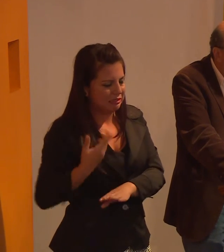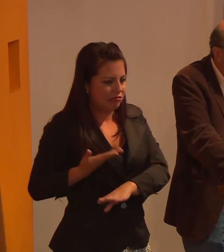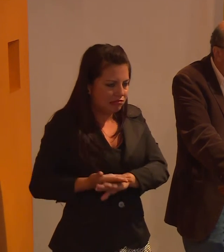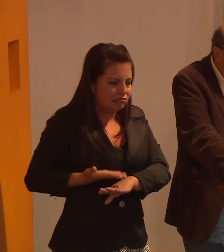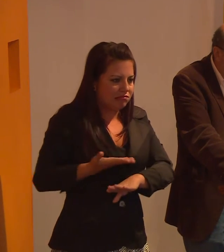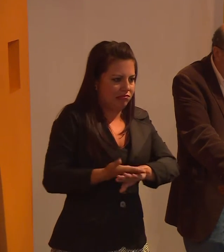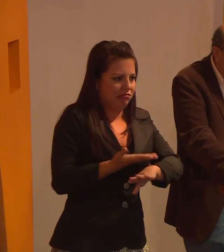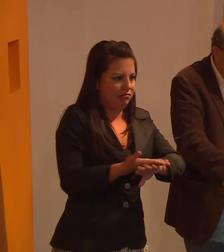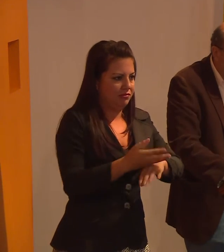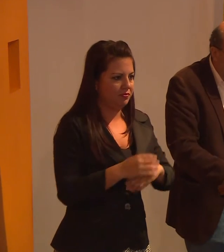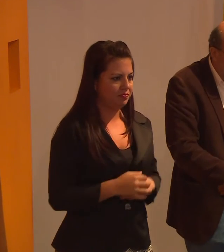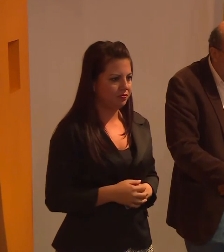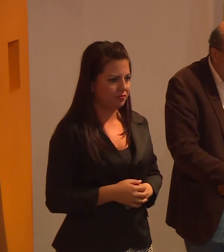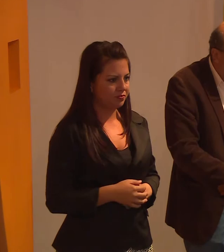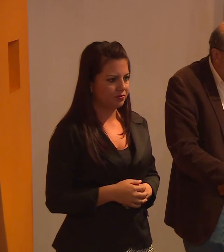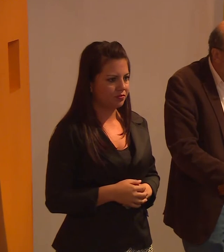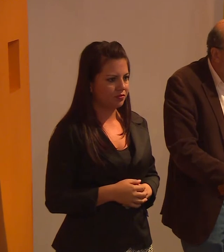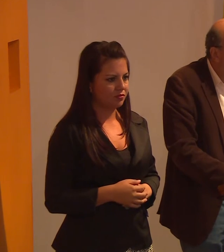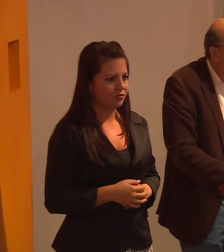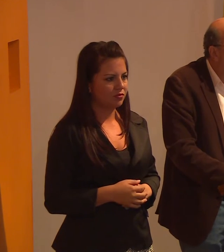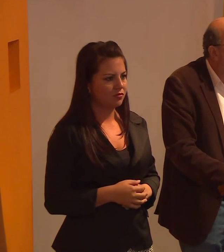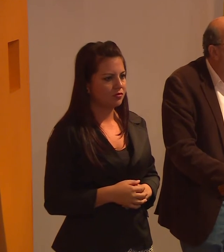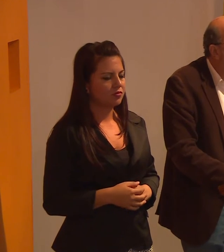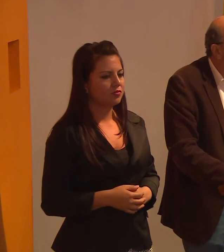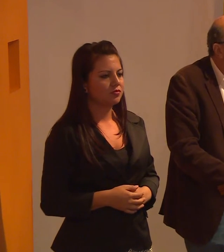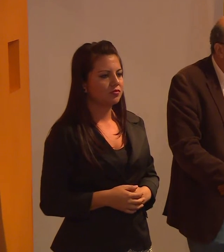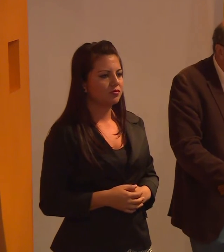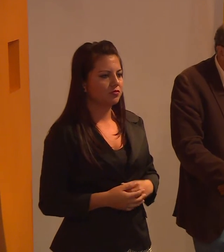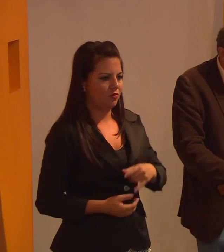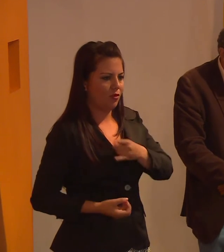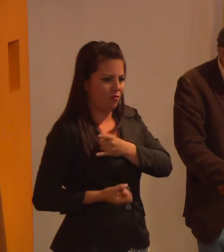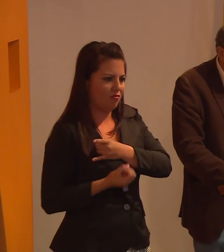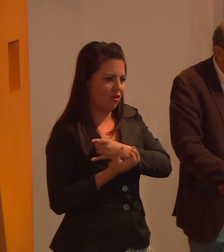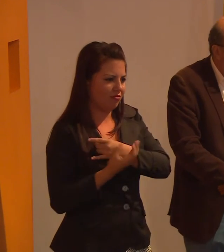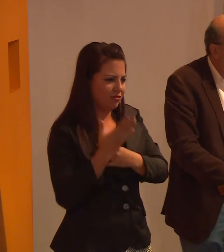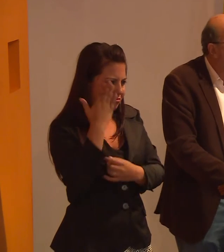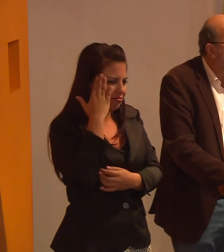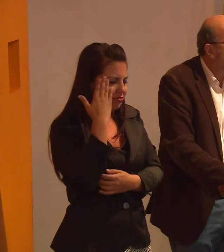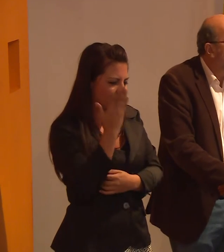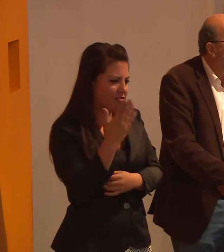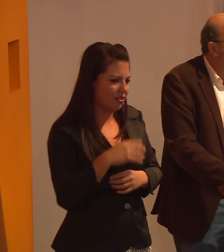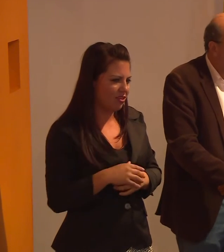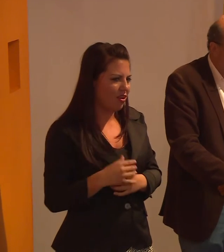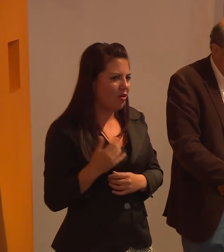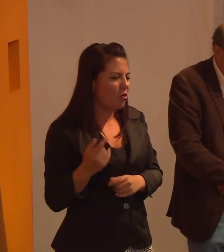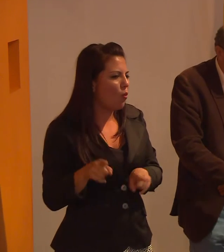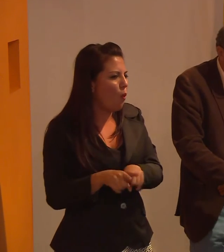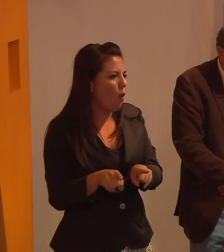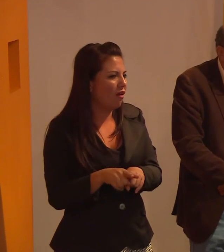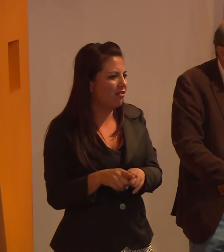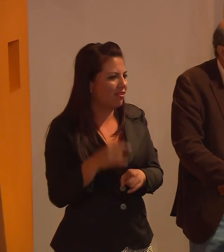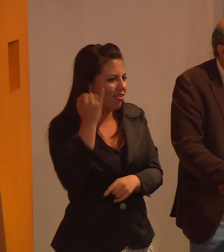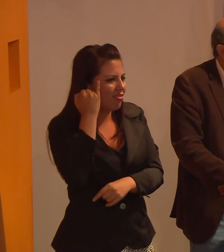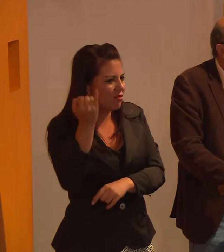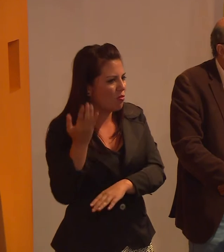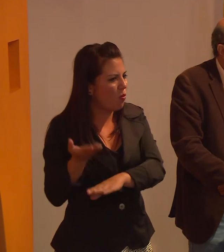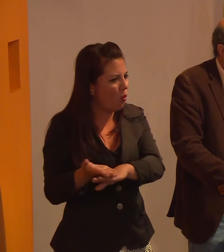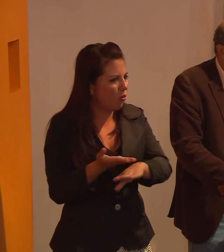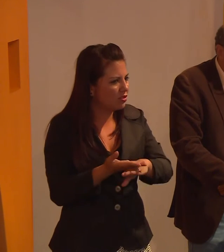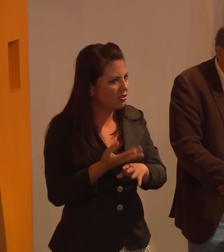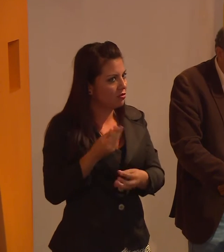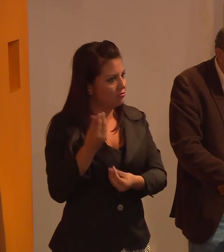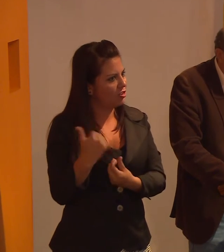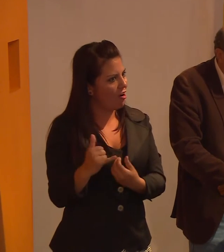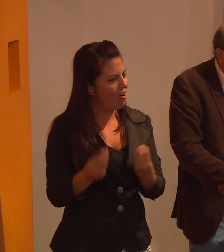La UPN está atravesada por varios planos de realizaciones, de